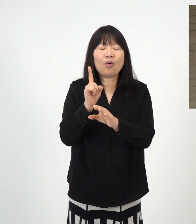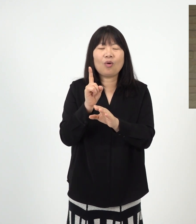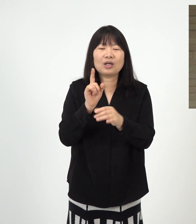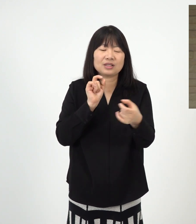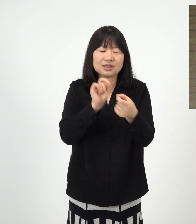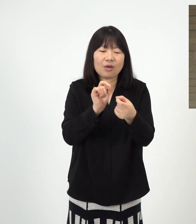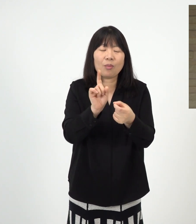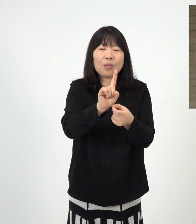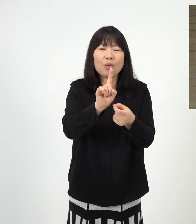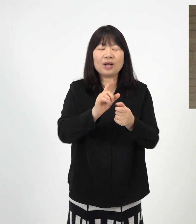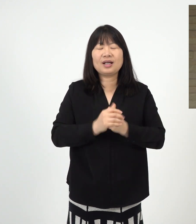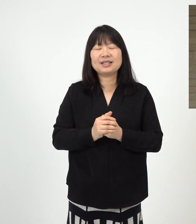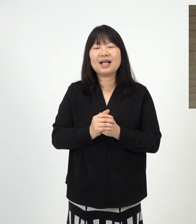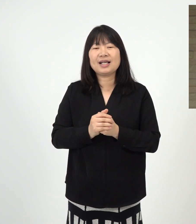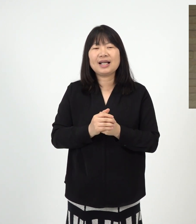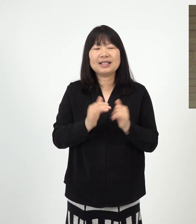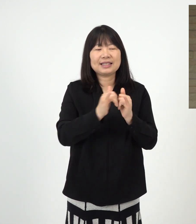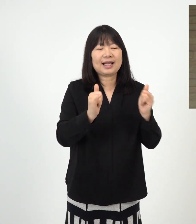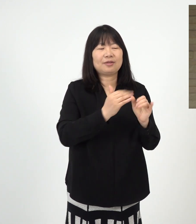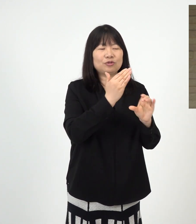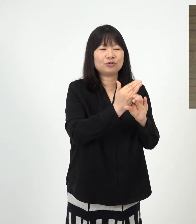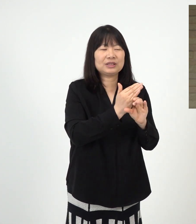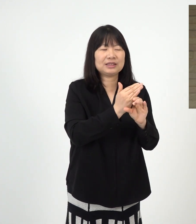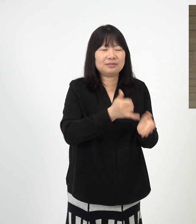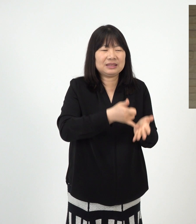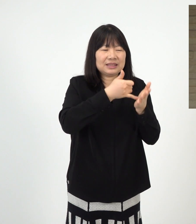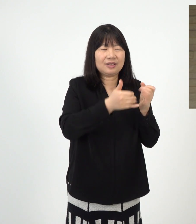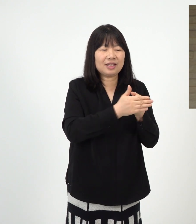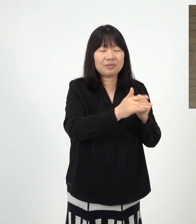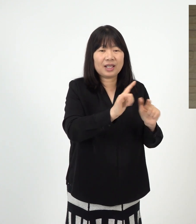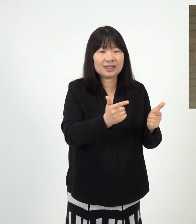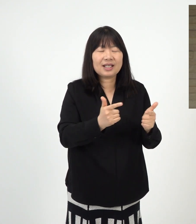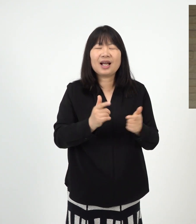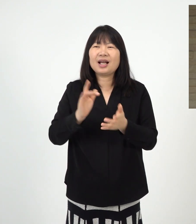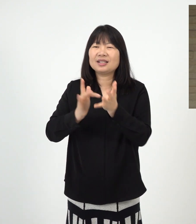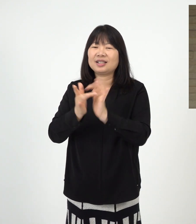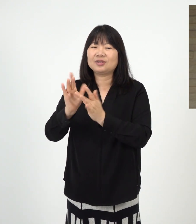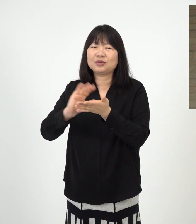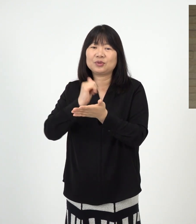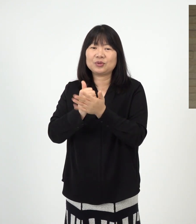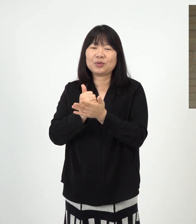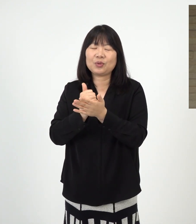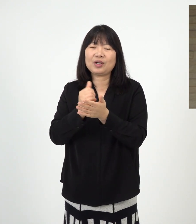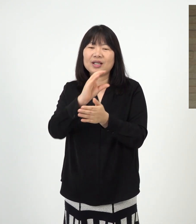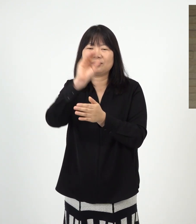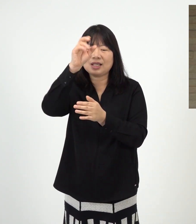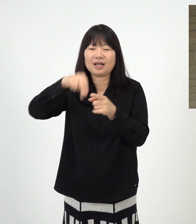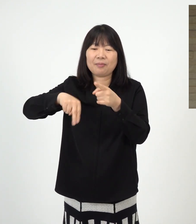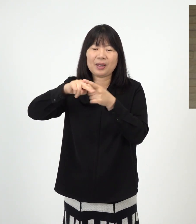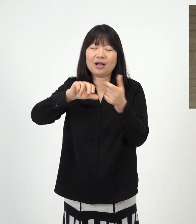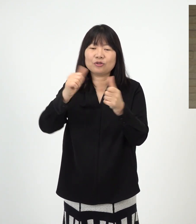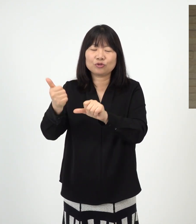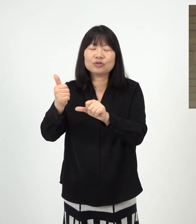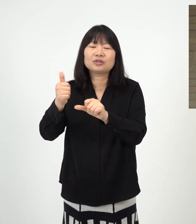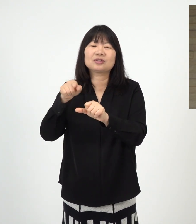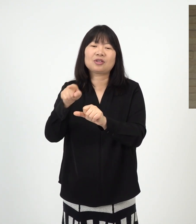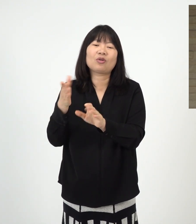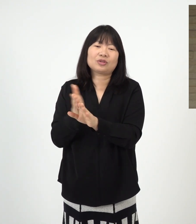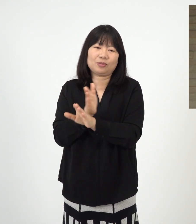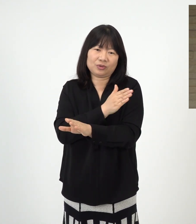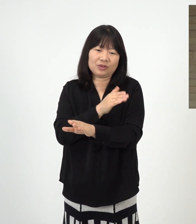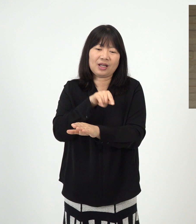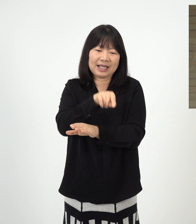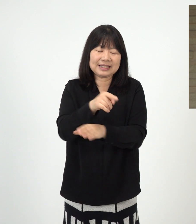아니라 그리스도의 십자가의 구원, 대속의 죽음에서부터 이 일은 가능해지는 겁니다.